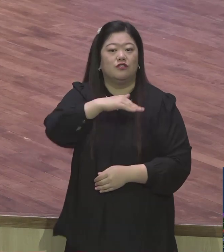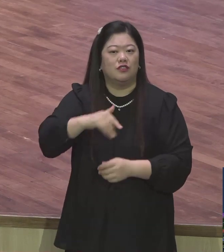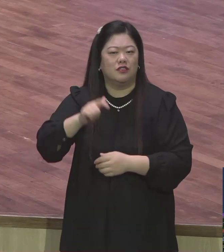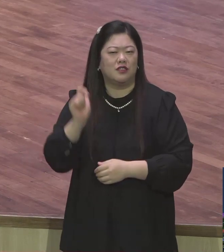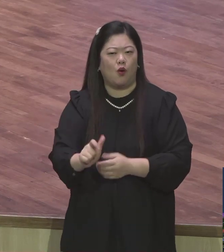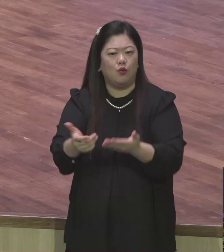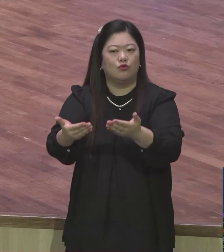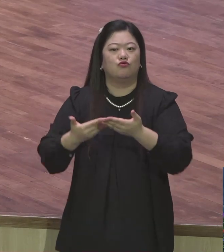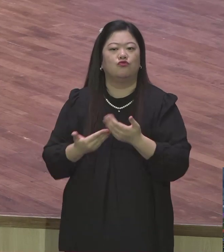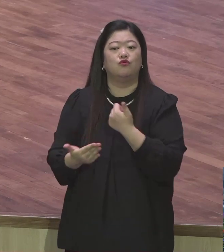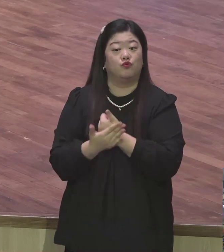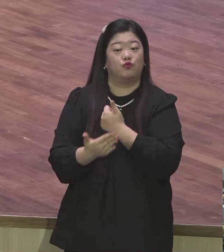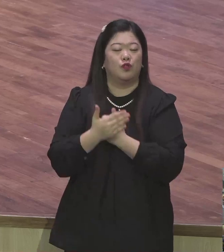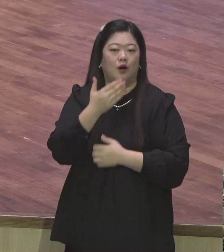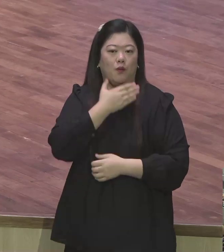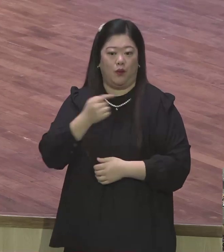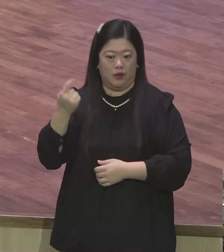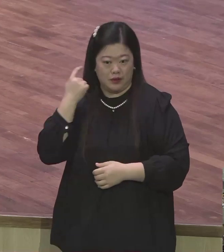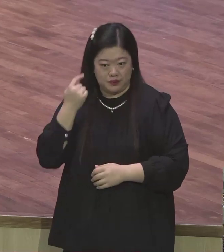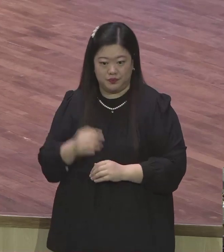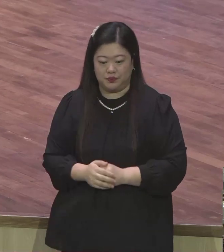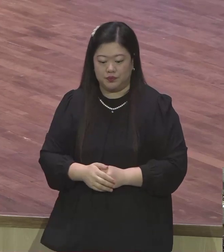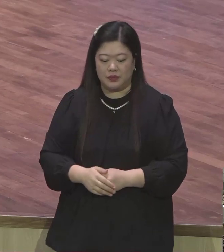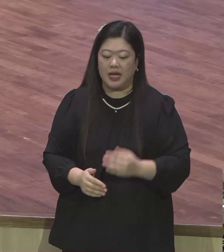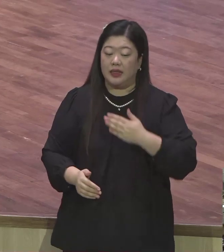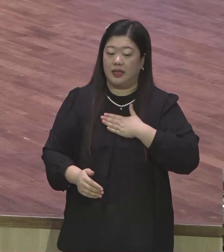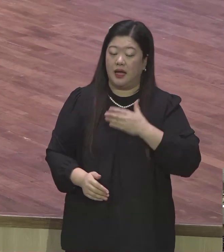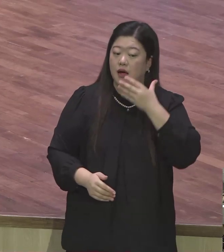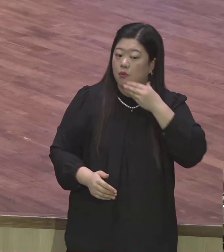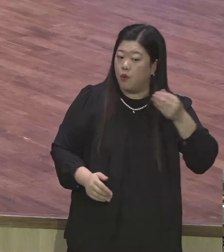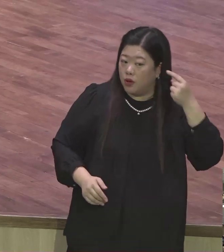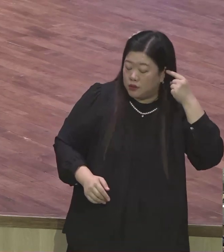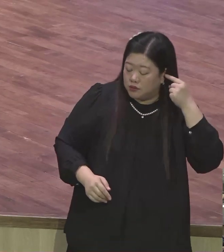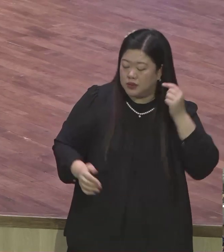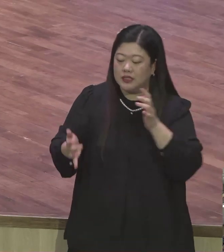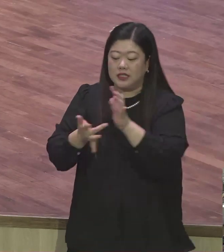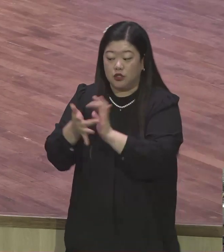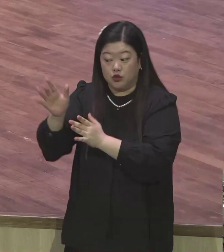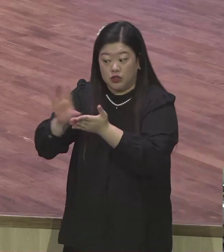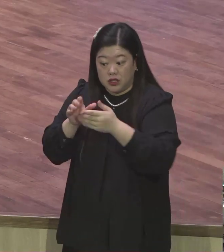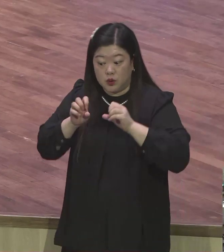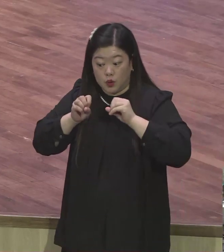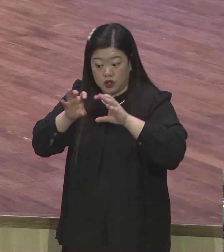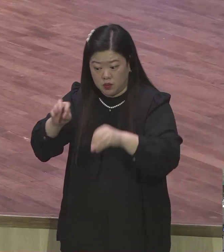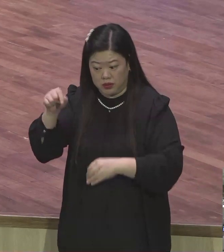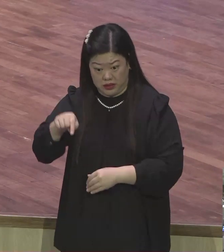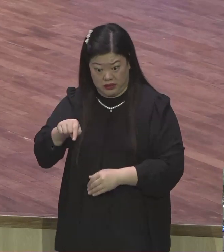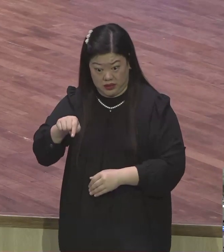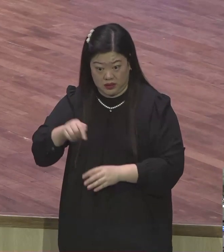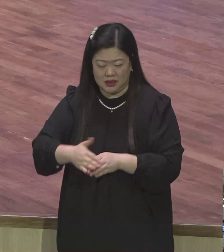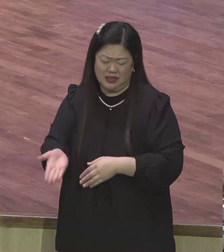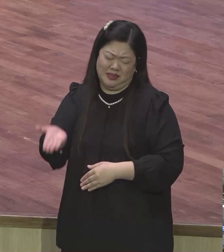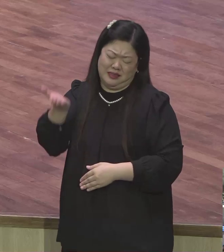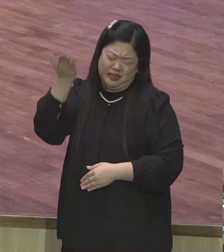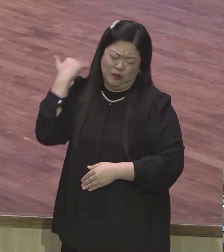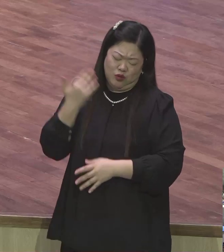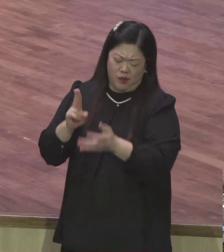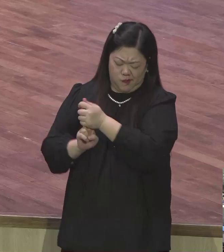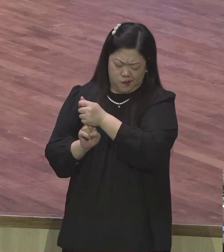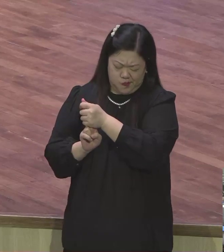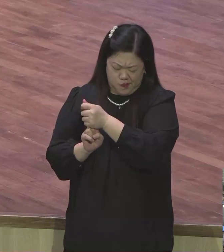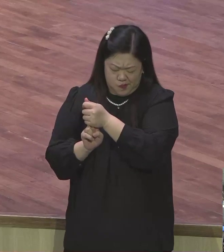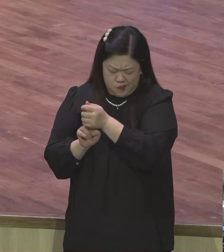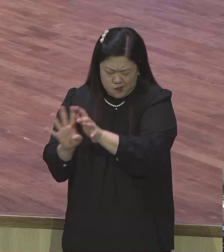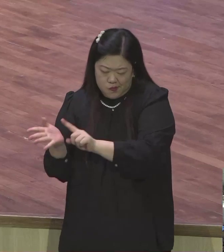25절로 27절입니다. 나의 복음과 예수 그리스도를 전파함은 영세전부터 감추어졌다가